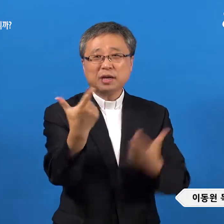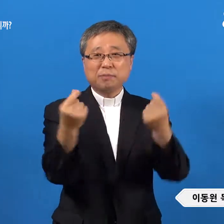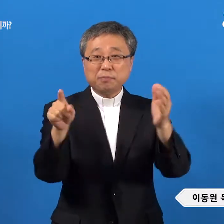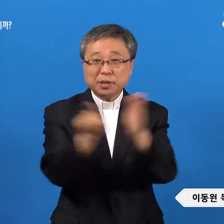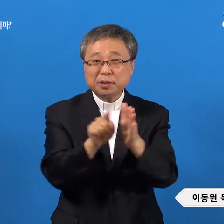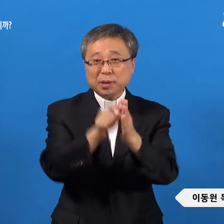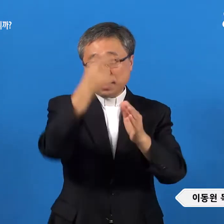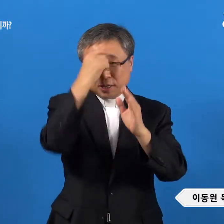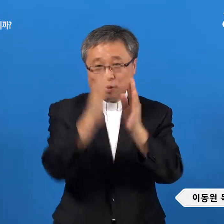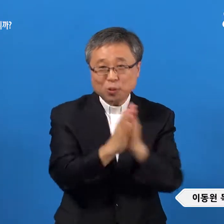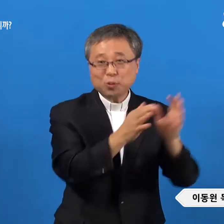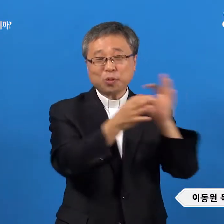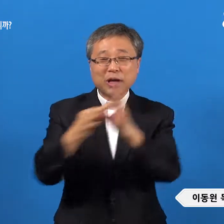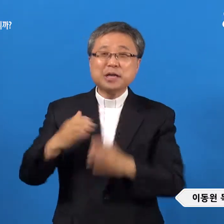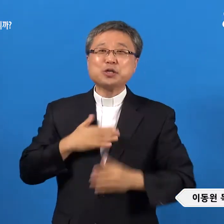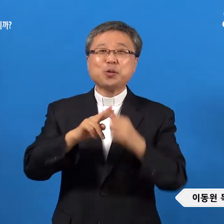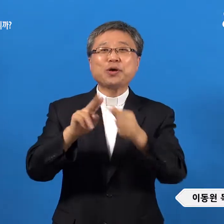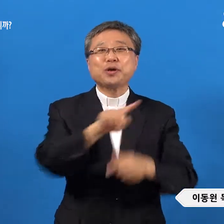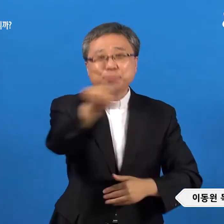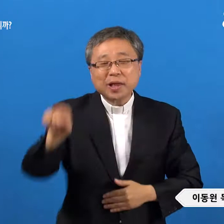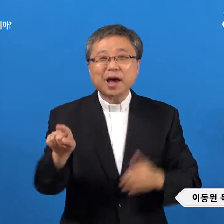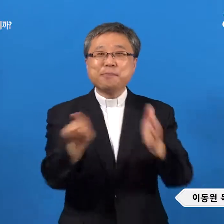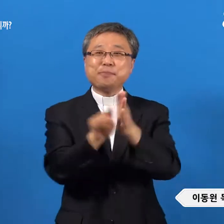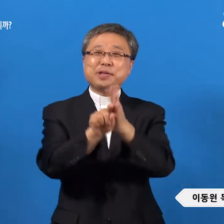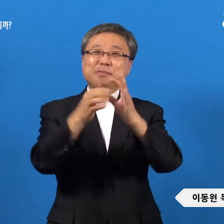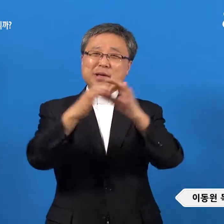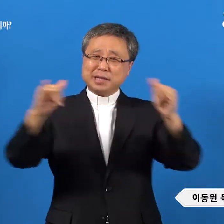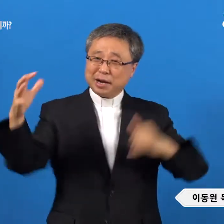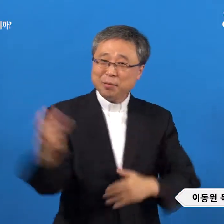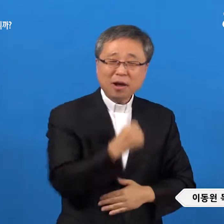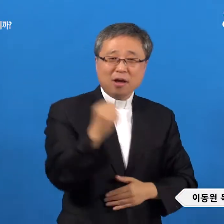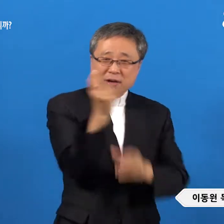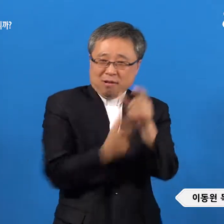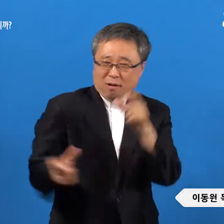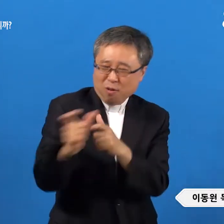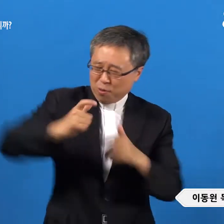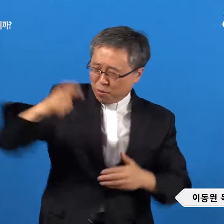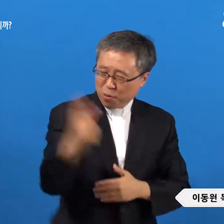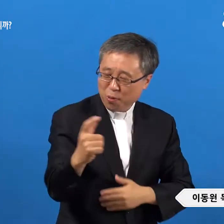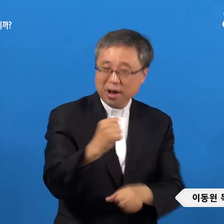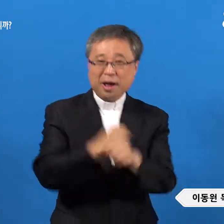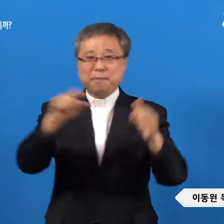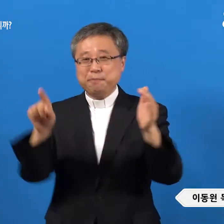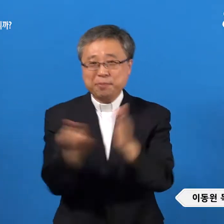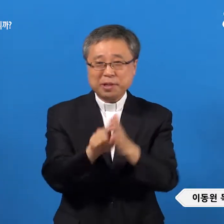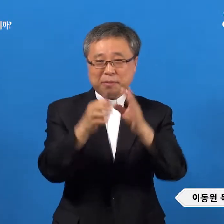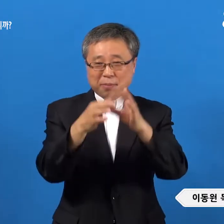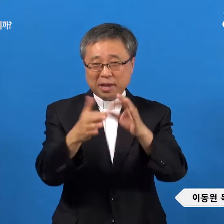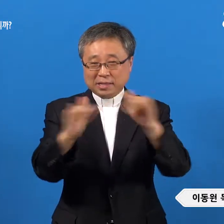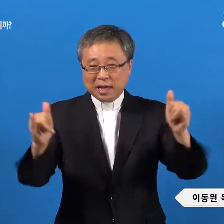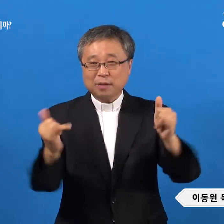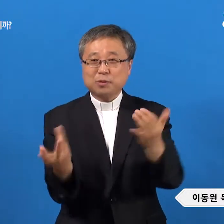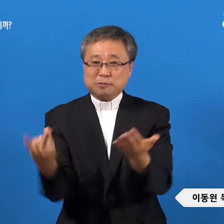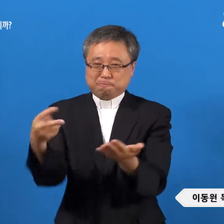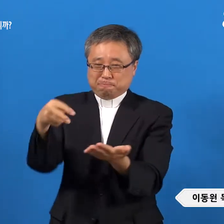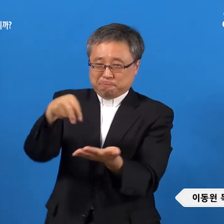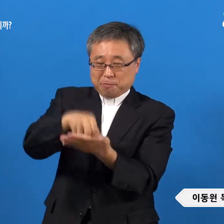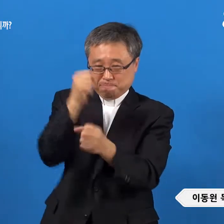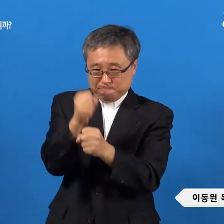믿음의 기도를 통해서 저와 여러분은 믿음의 사람으로, 더욱 견고한 믿음의 사람으로 빚어져 세워질 것을